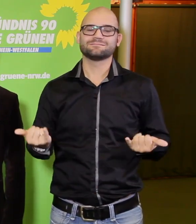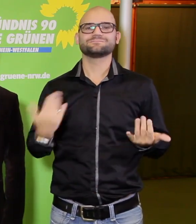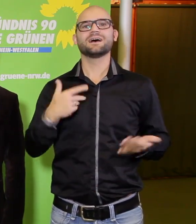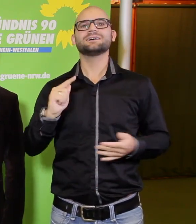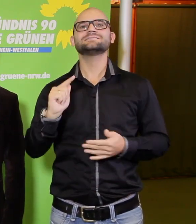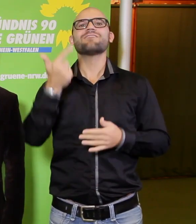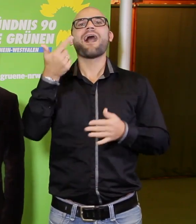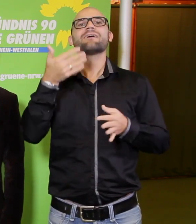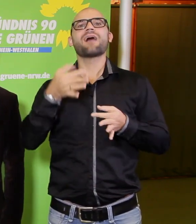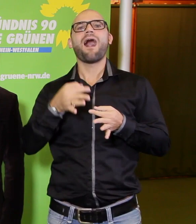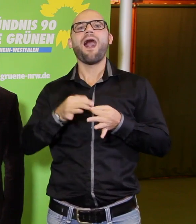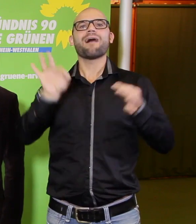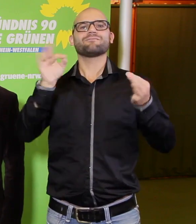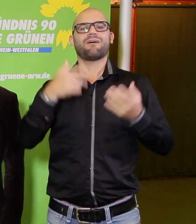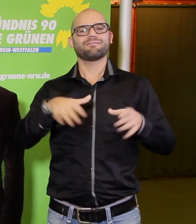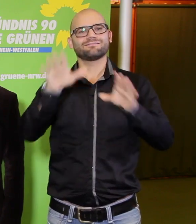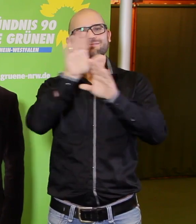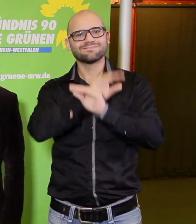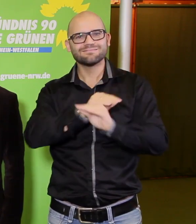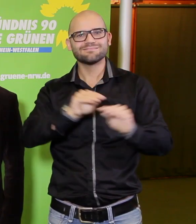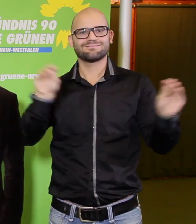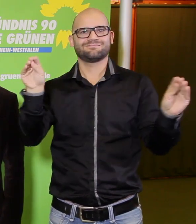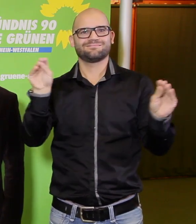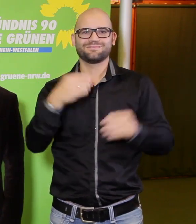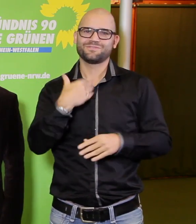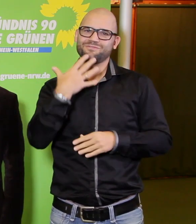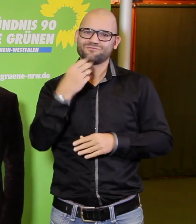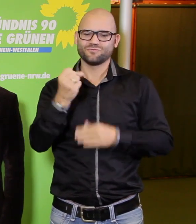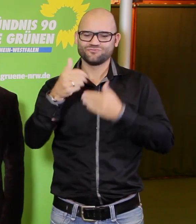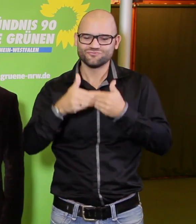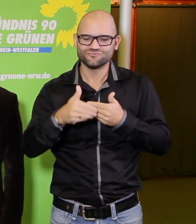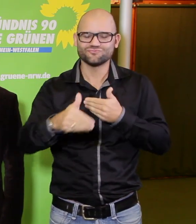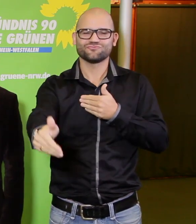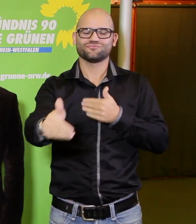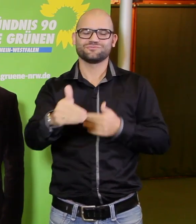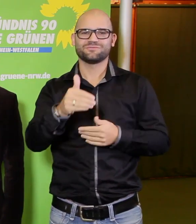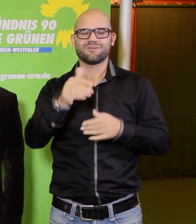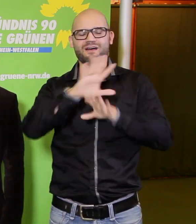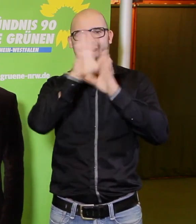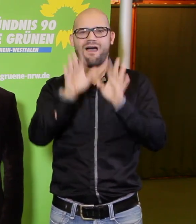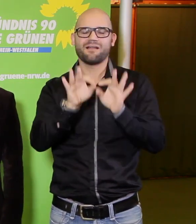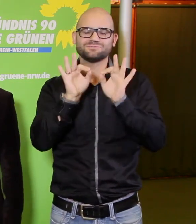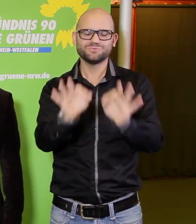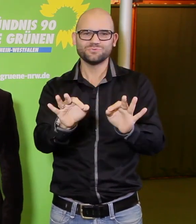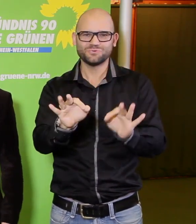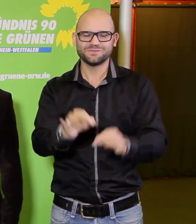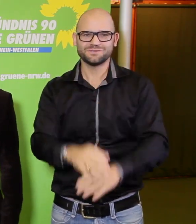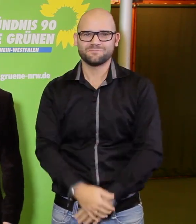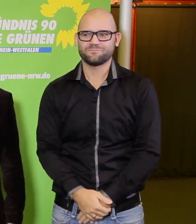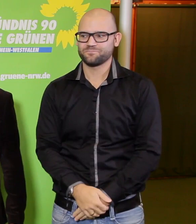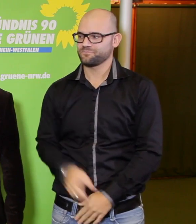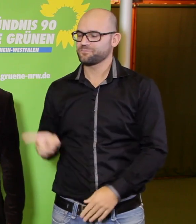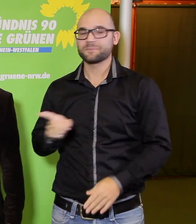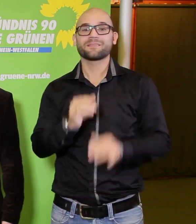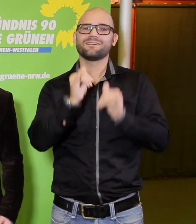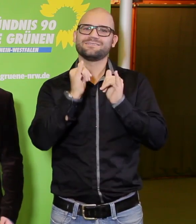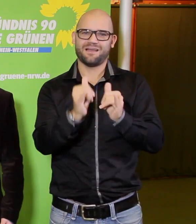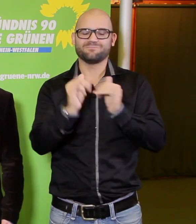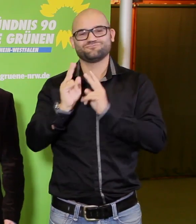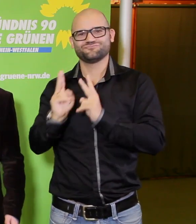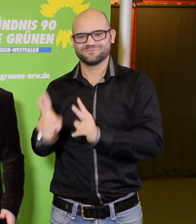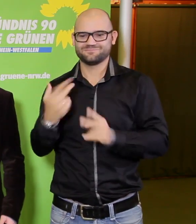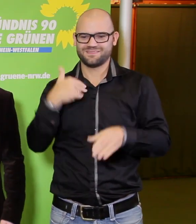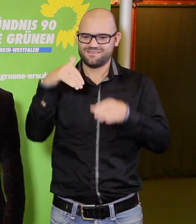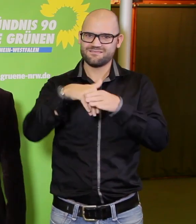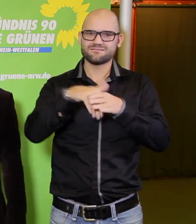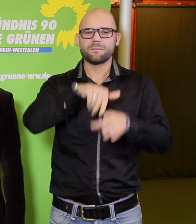2. Advent für den Rest des Jahres noch ein paar gute Wünsche an euch zu richten. Genau, inhaltlich personell gut aufgestellt, aber